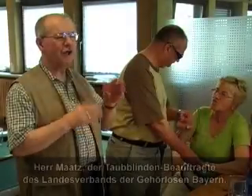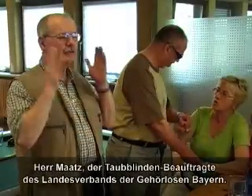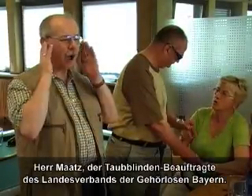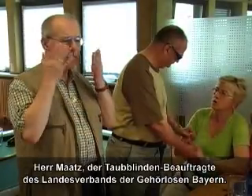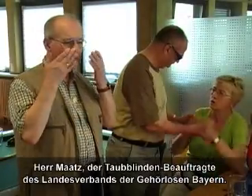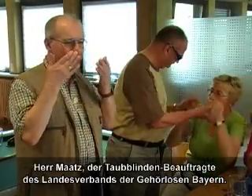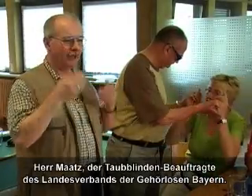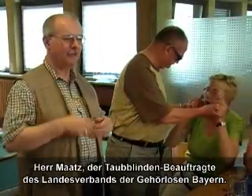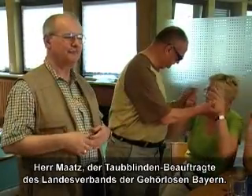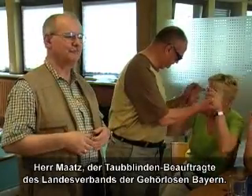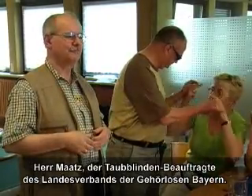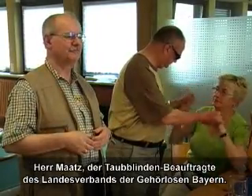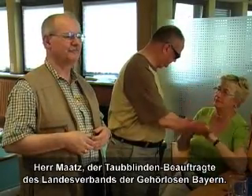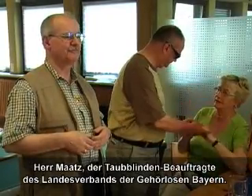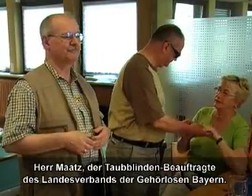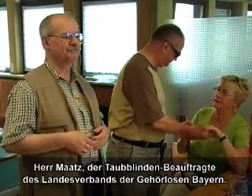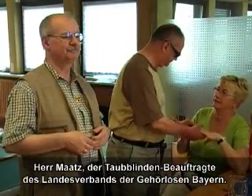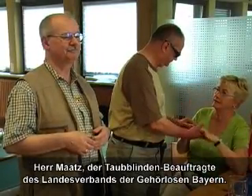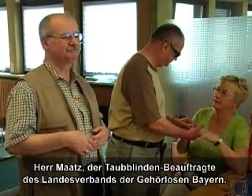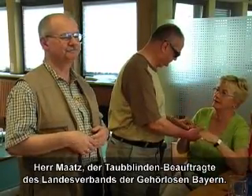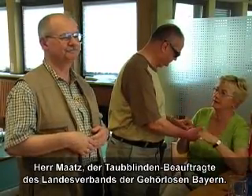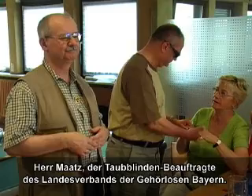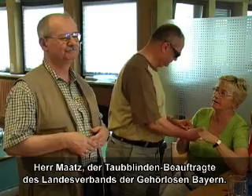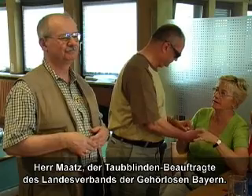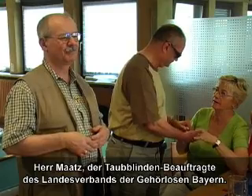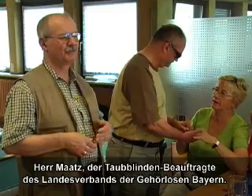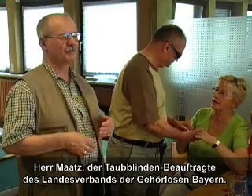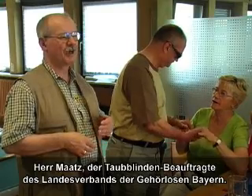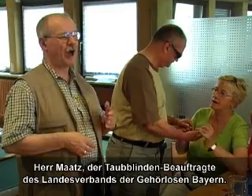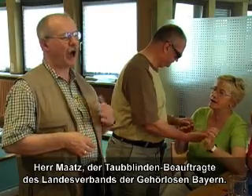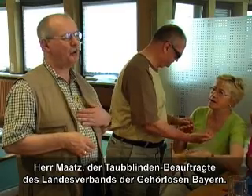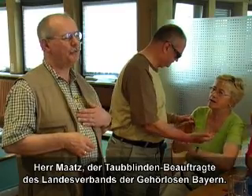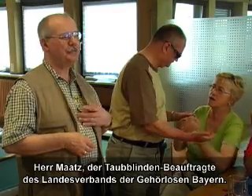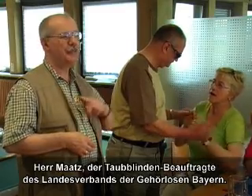Hier ist Herr Marz, der Taubblindenbeauftragte des Landesverbands der Gehörlosen Bayern.